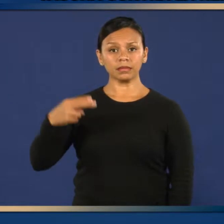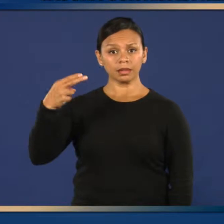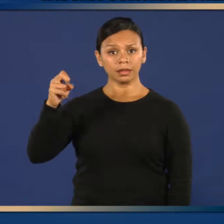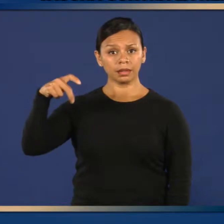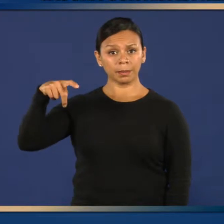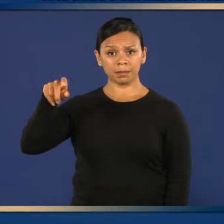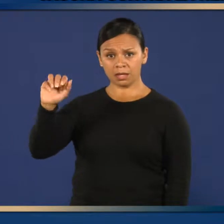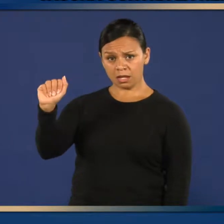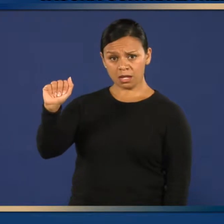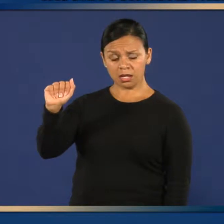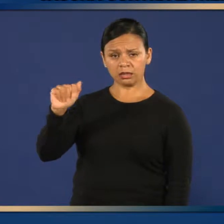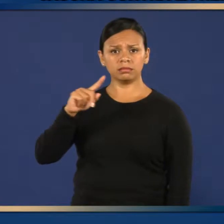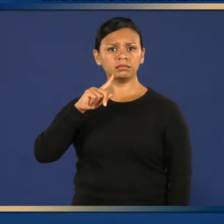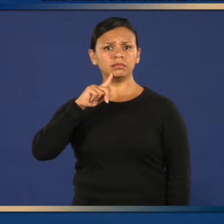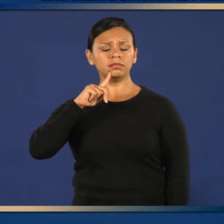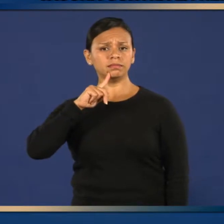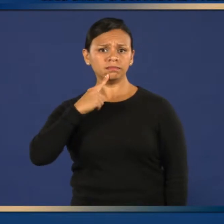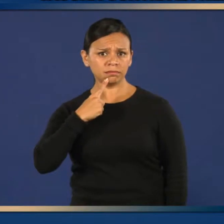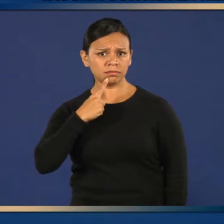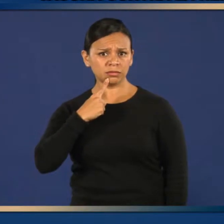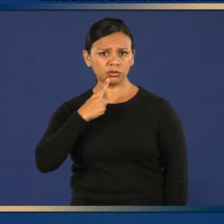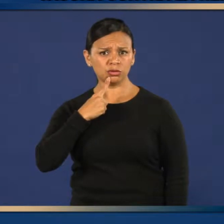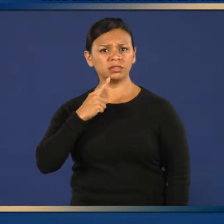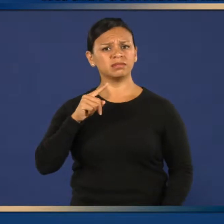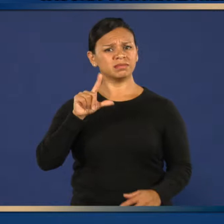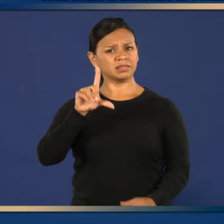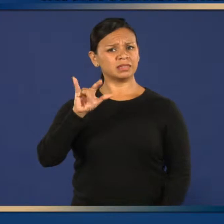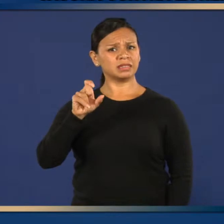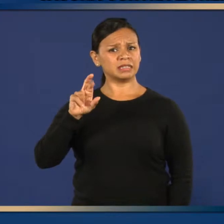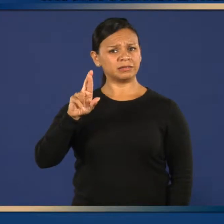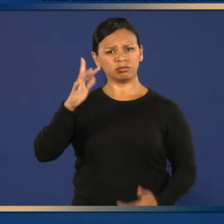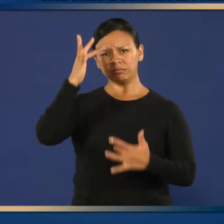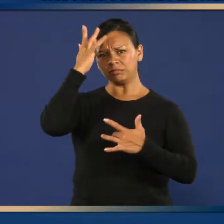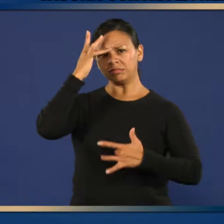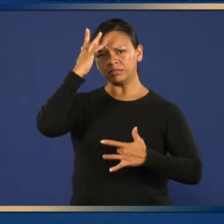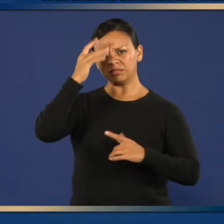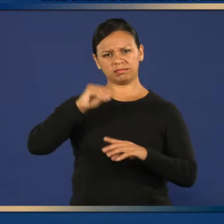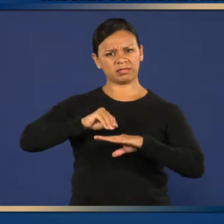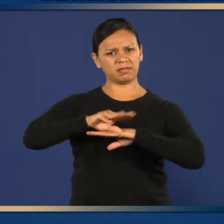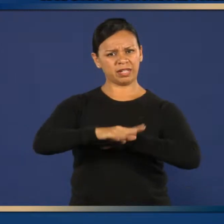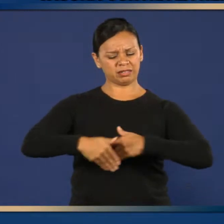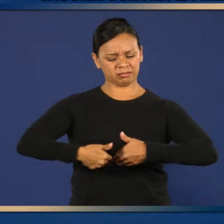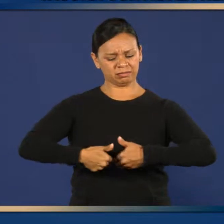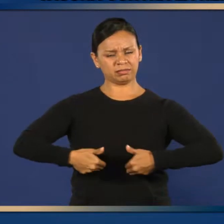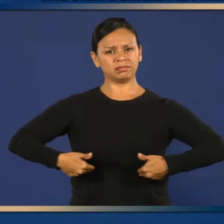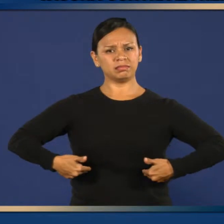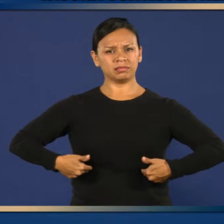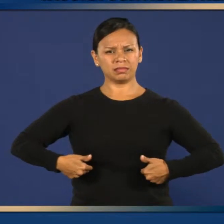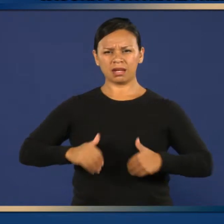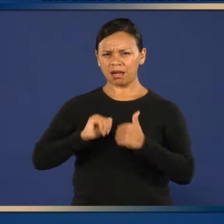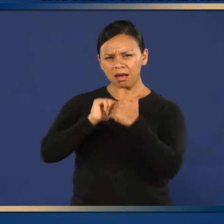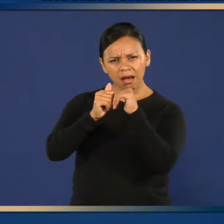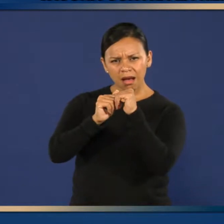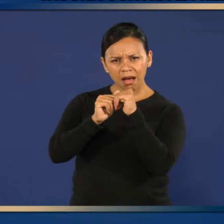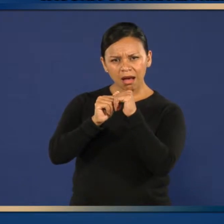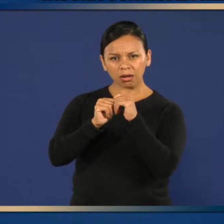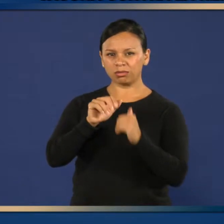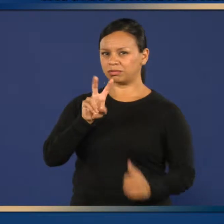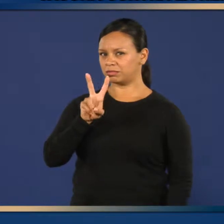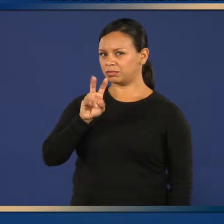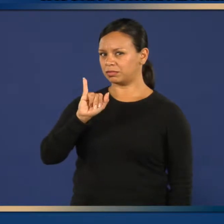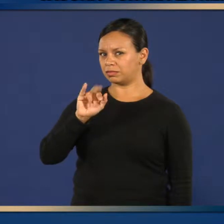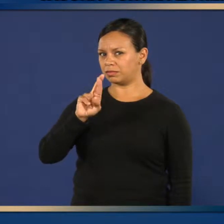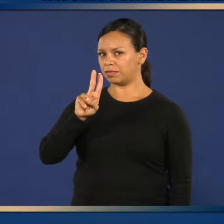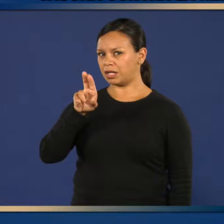la hepatitis a es una enfermedad seria del hígado causada por el virus de la hepatitis a